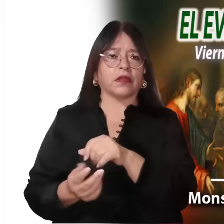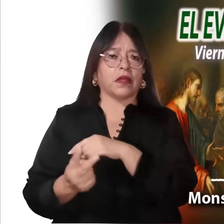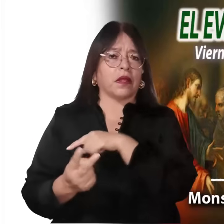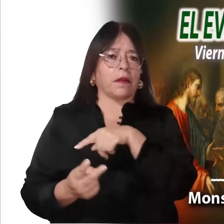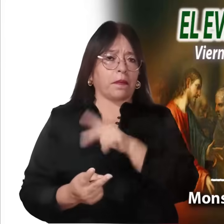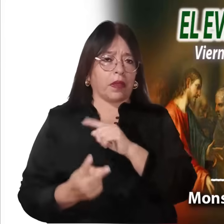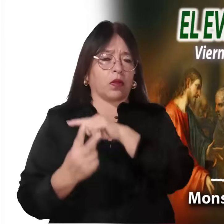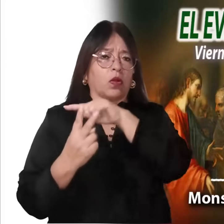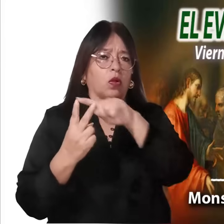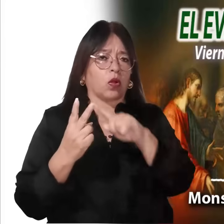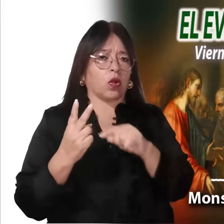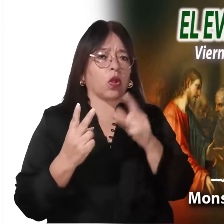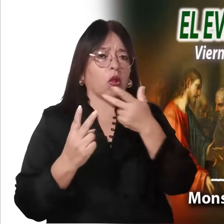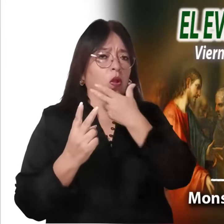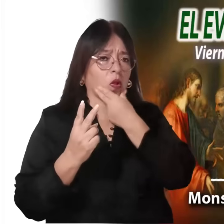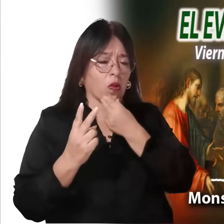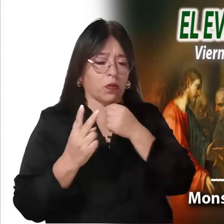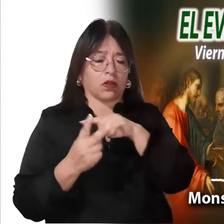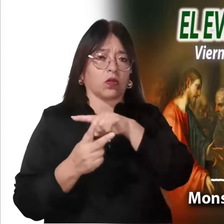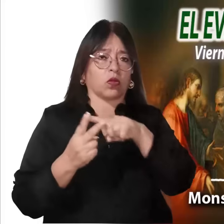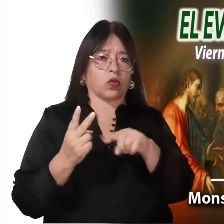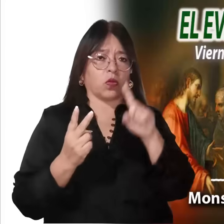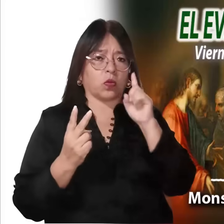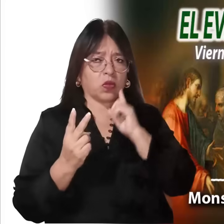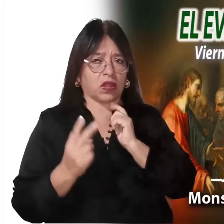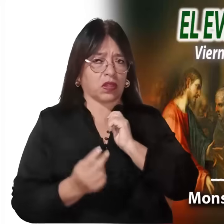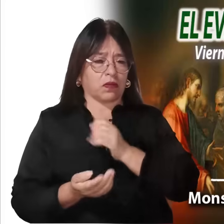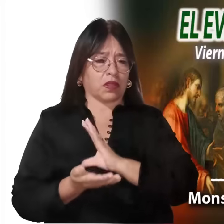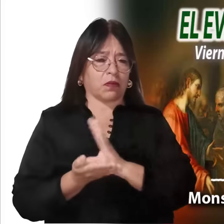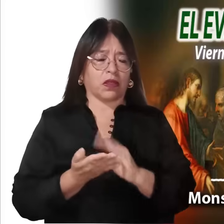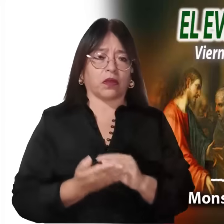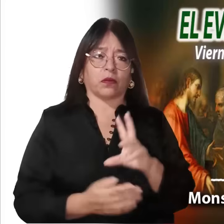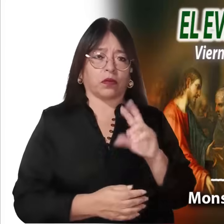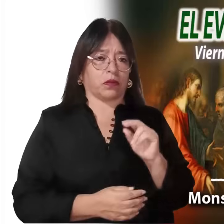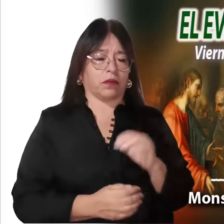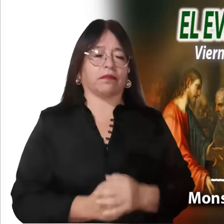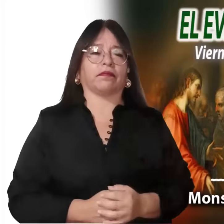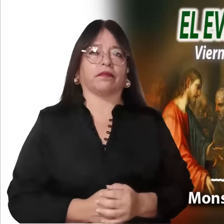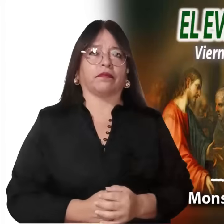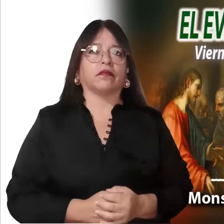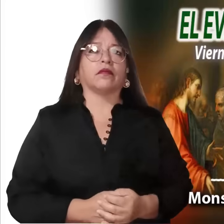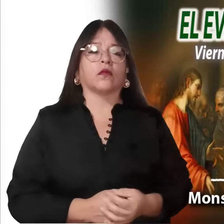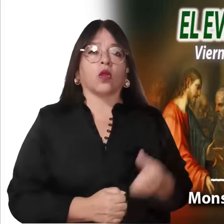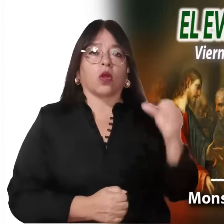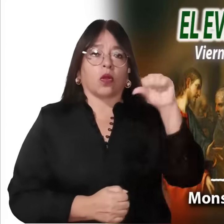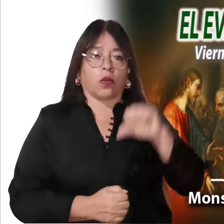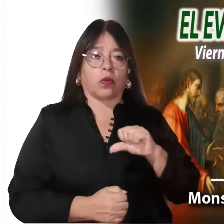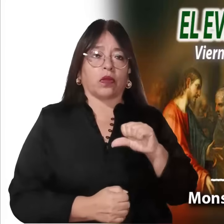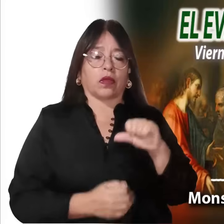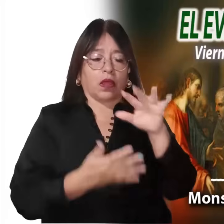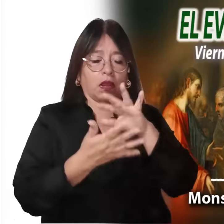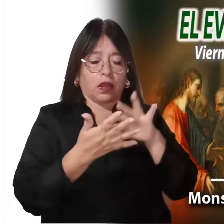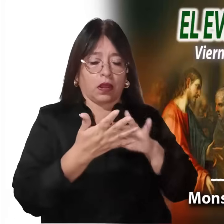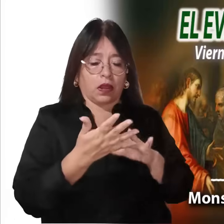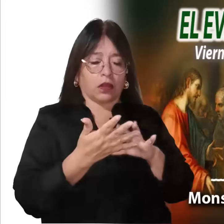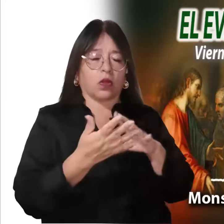no se puede llamar matrimonio. Las dos lecturas de este día nos proponen una imagen del matrimonio, que dista mucho de